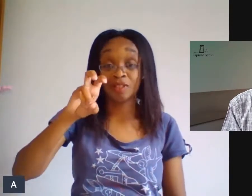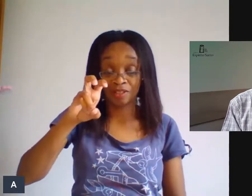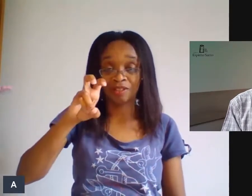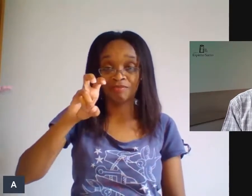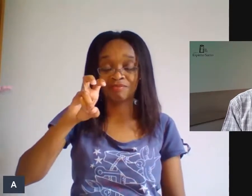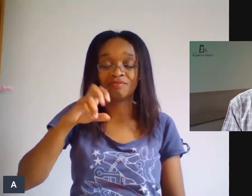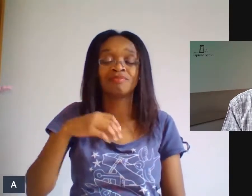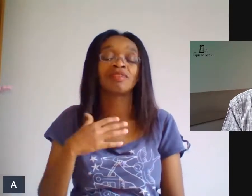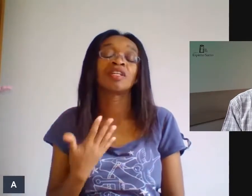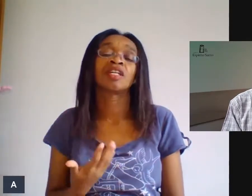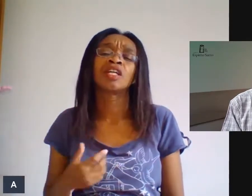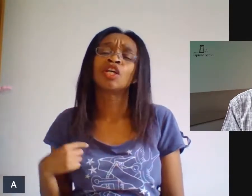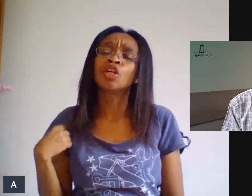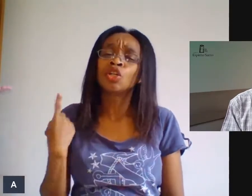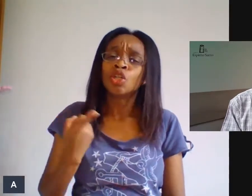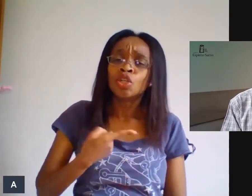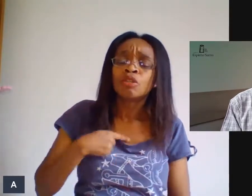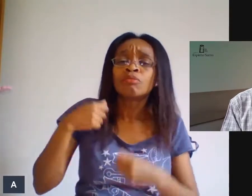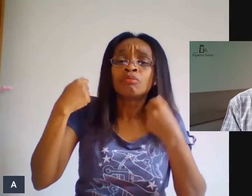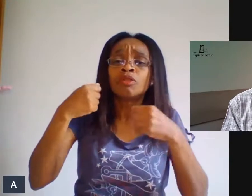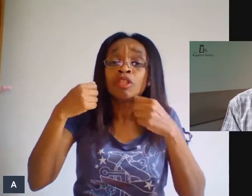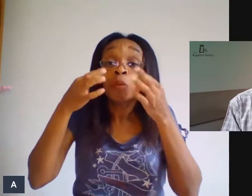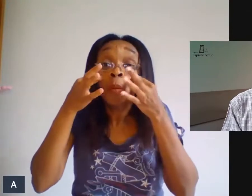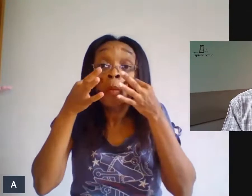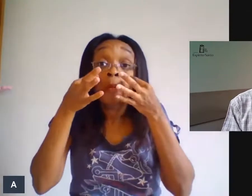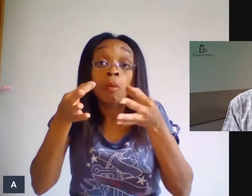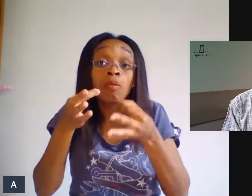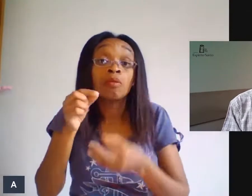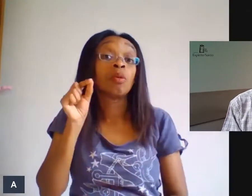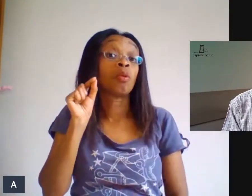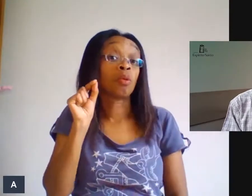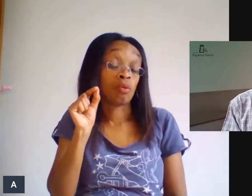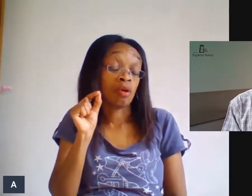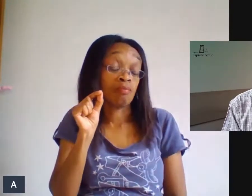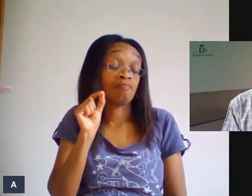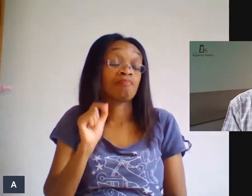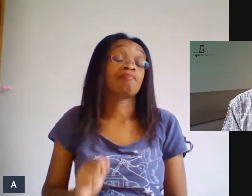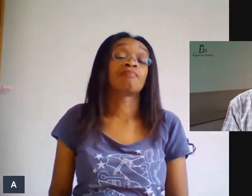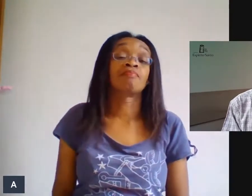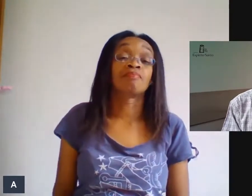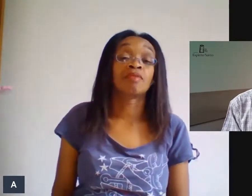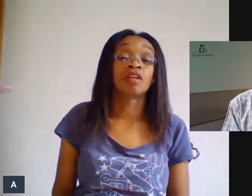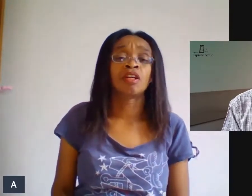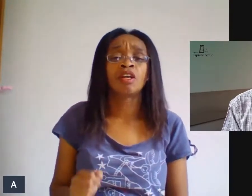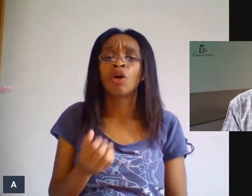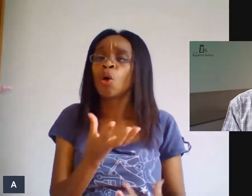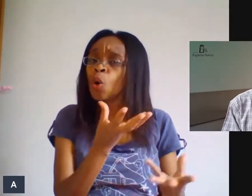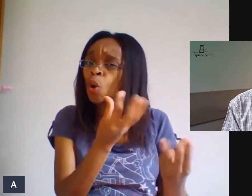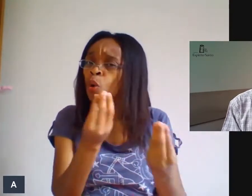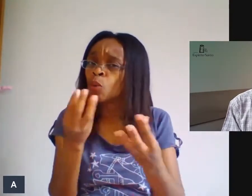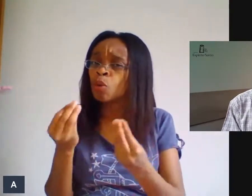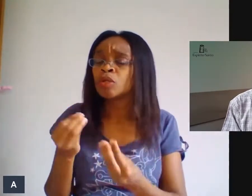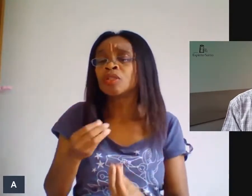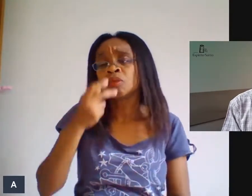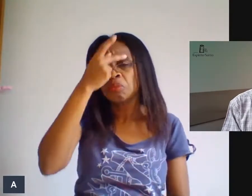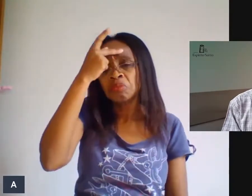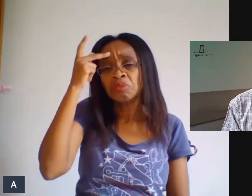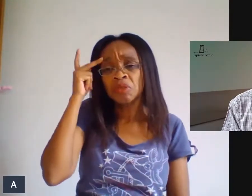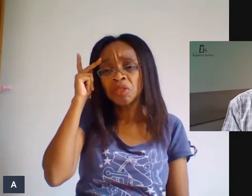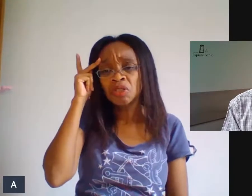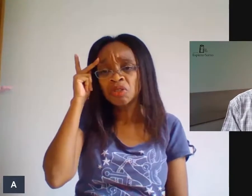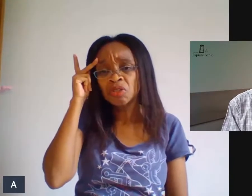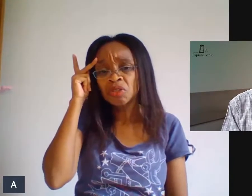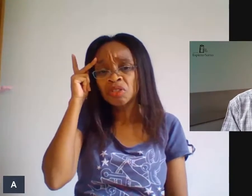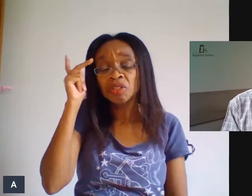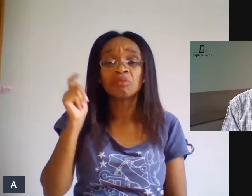gente tem que observar, muitas vezes passa despercebido para muitos de nós, ao ler a palavra de